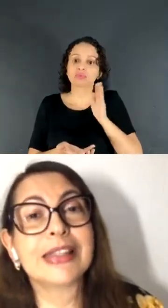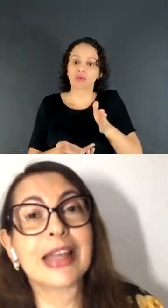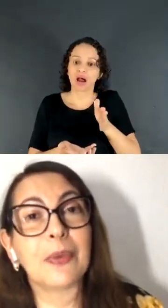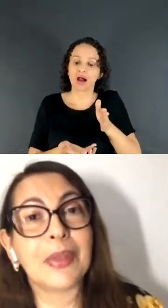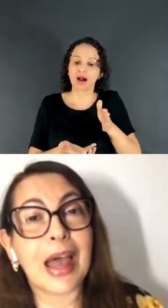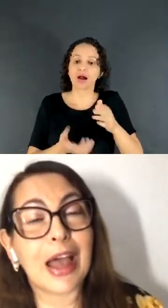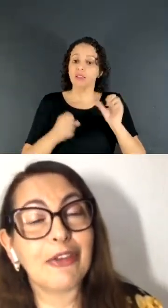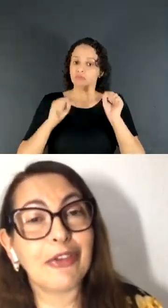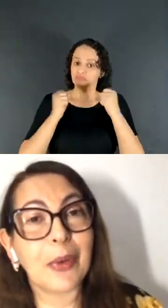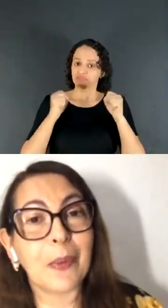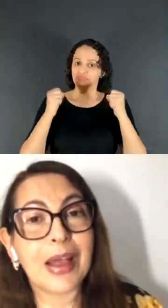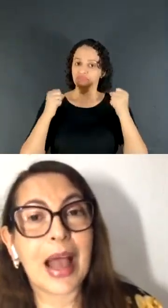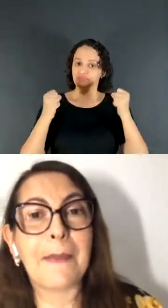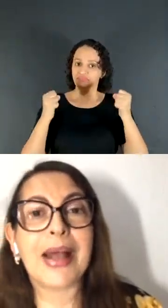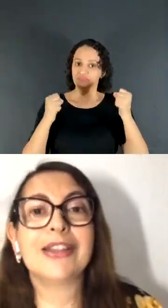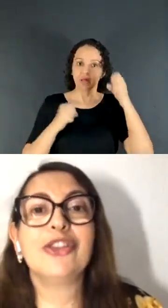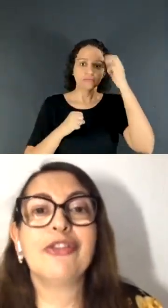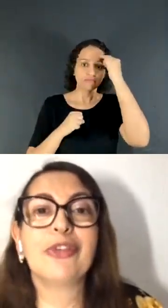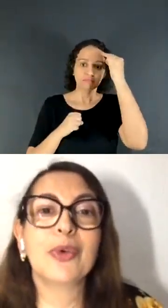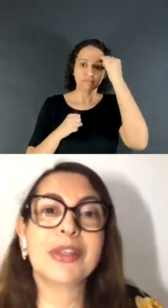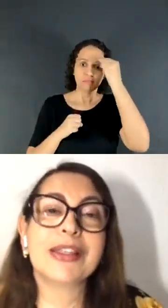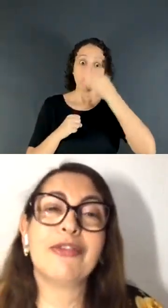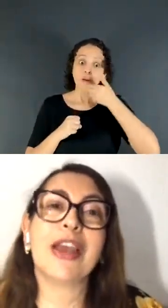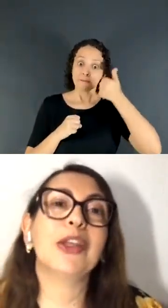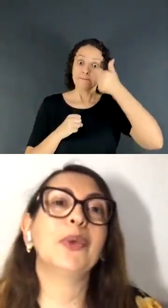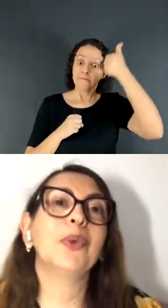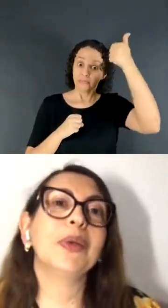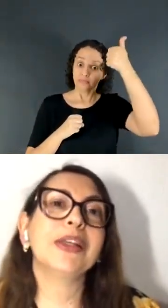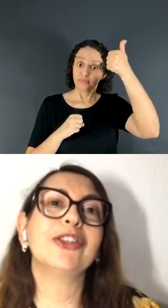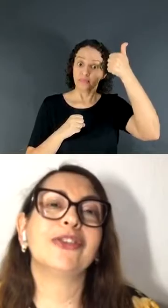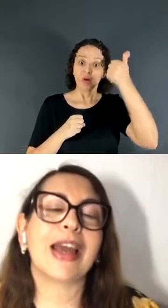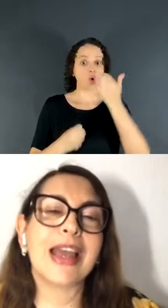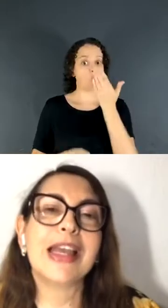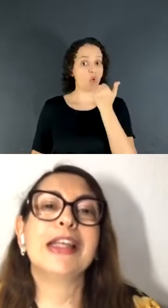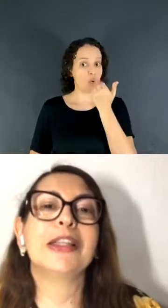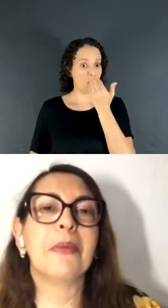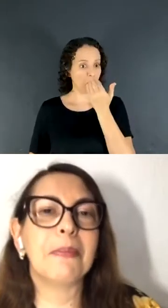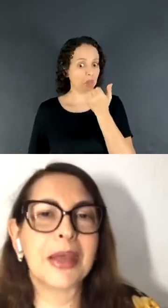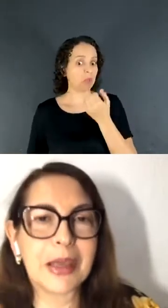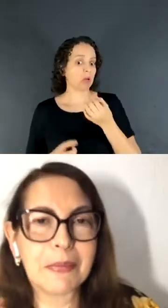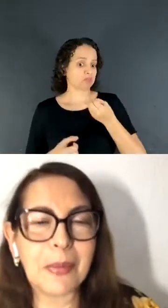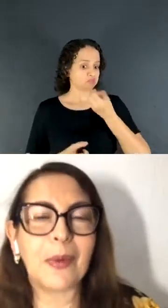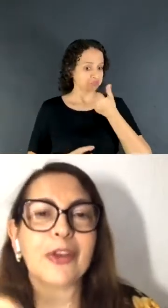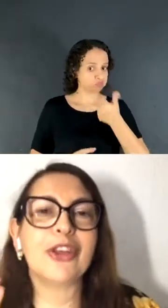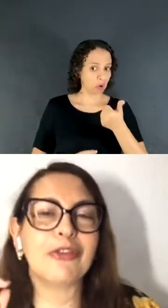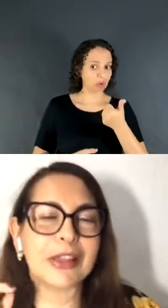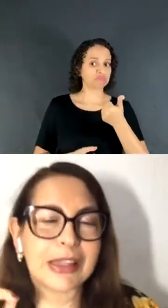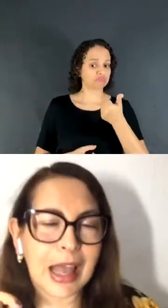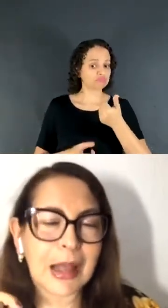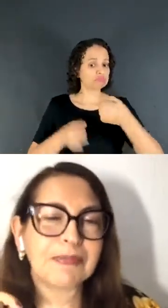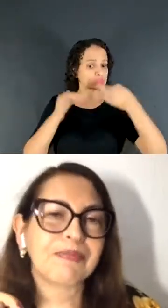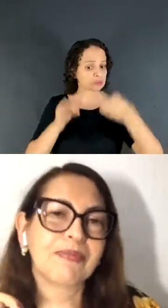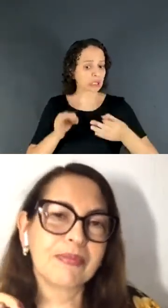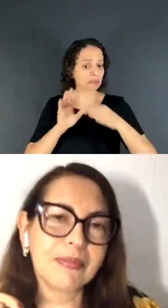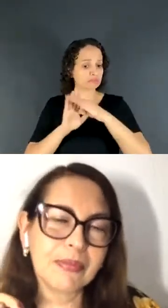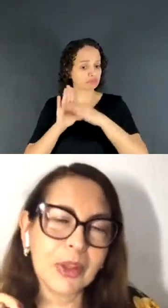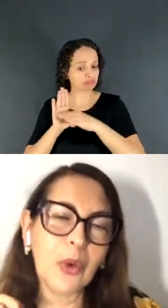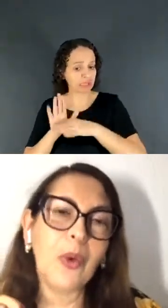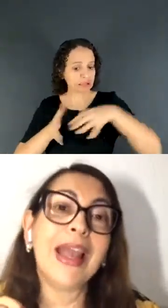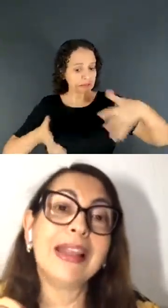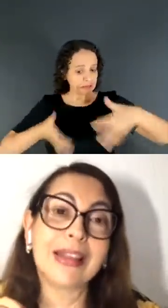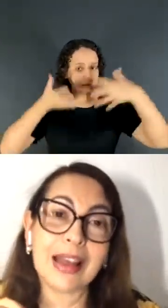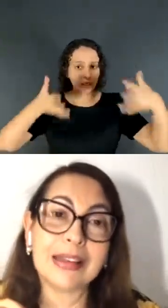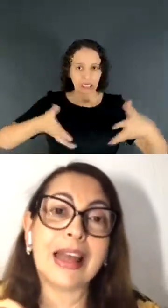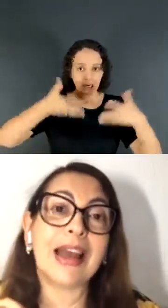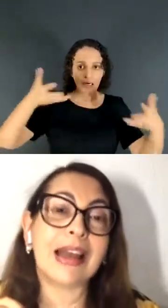uma dieta saudável à base de frutas e verduras, né? também pode evitar